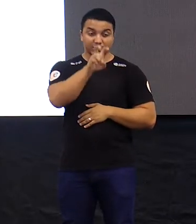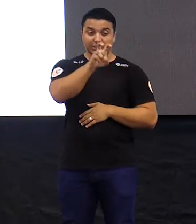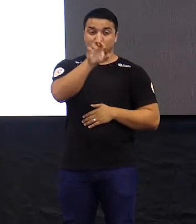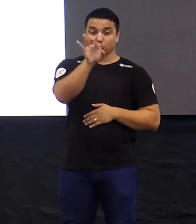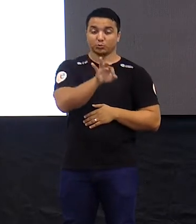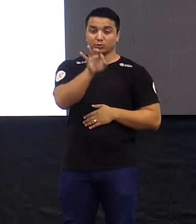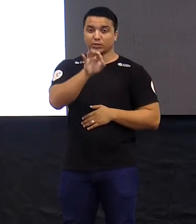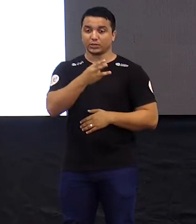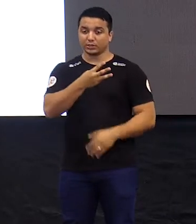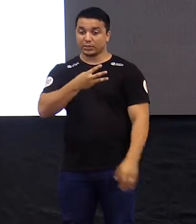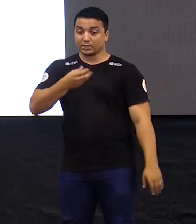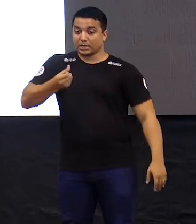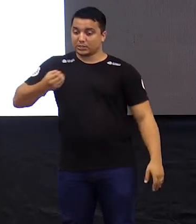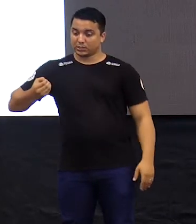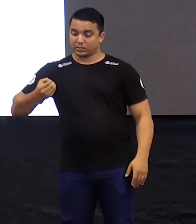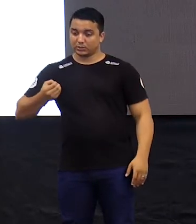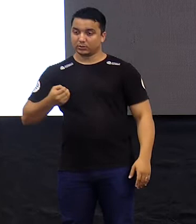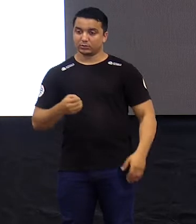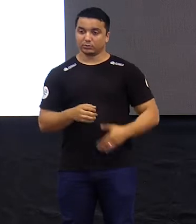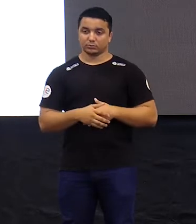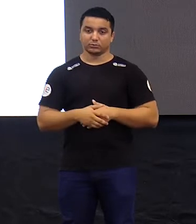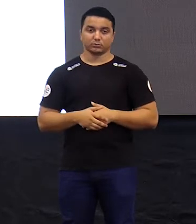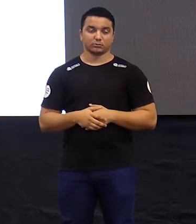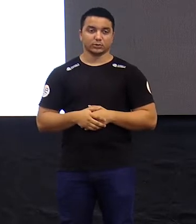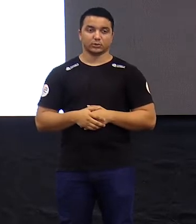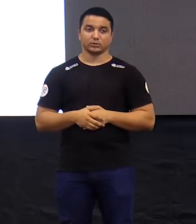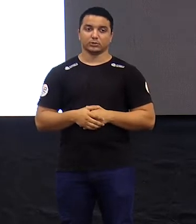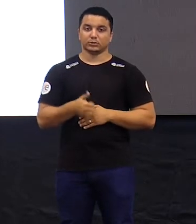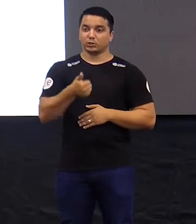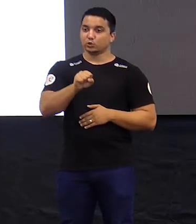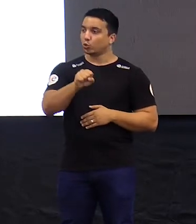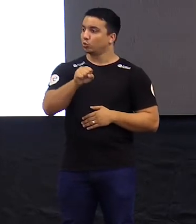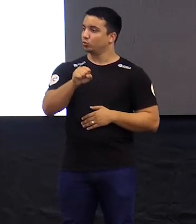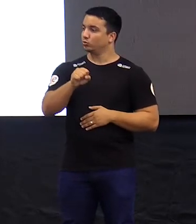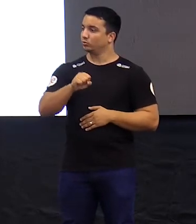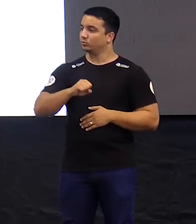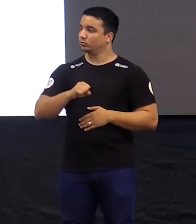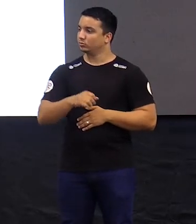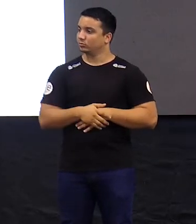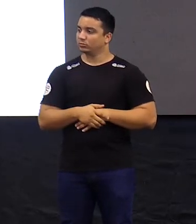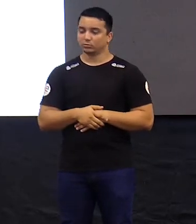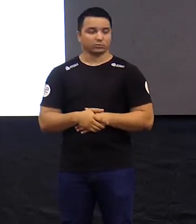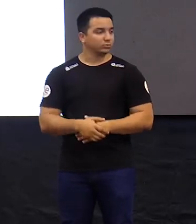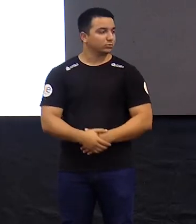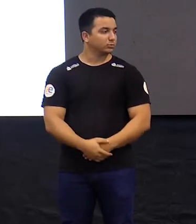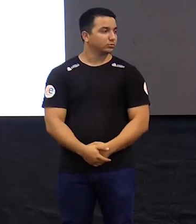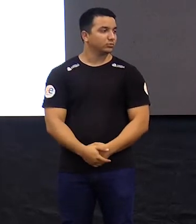de 360 vai dar 18. Bem rapidinho.